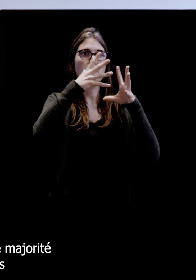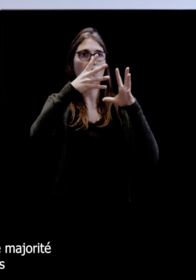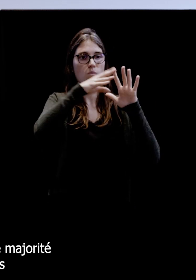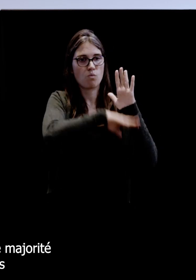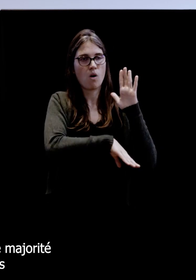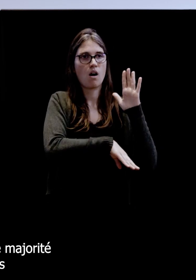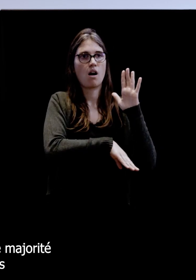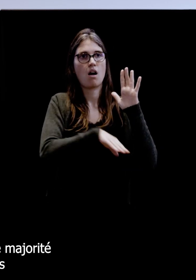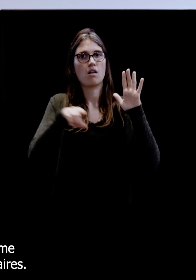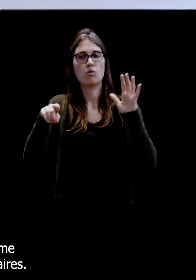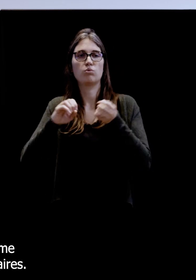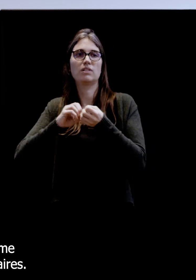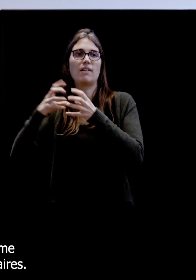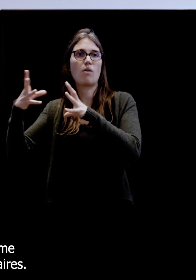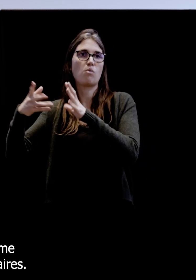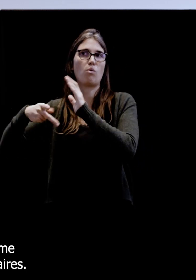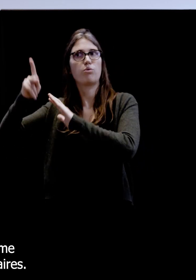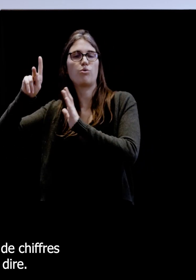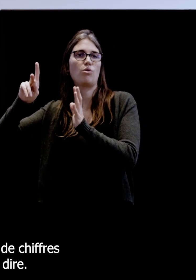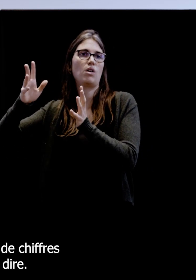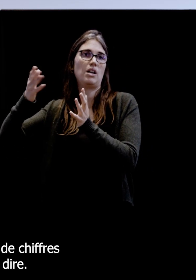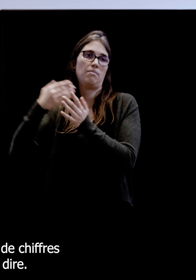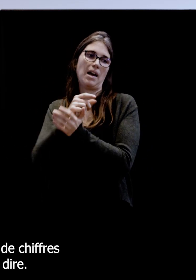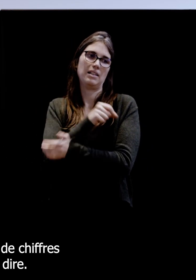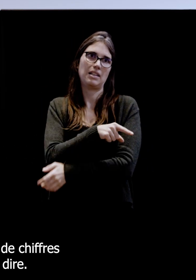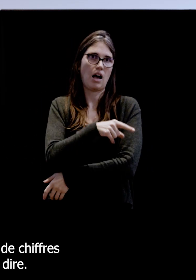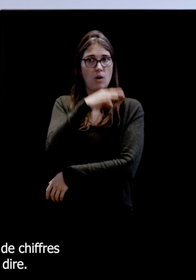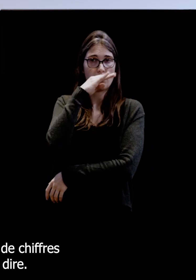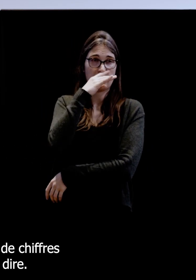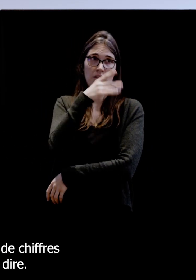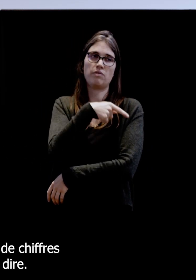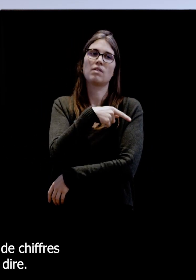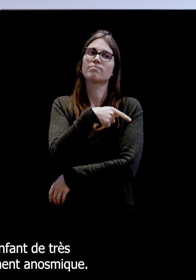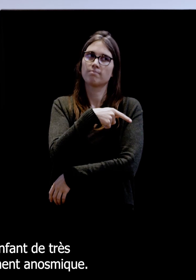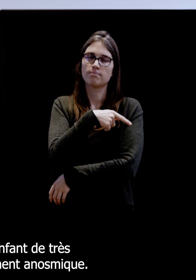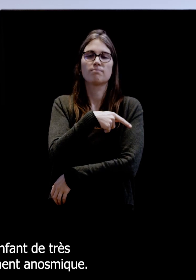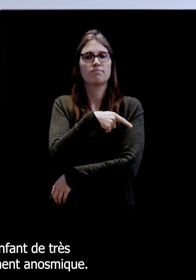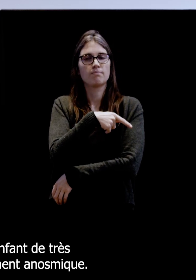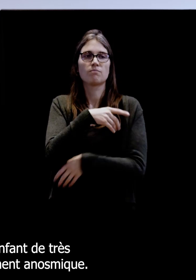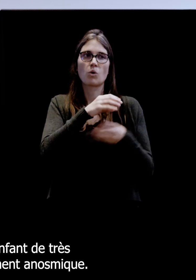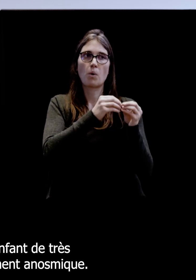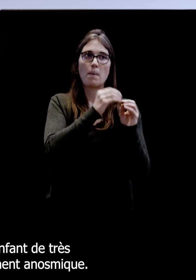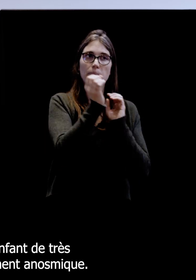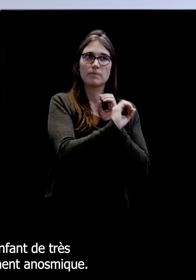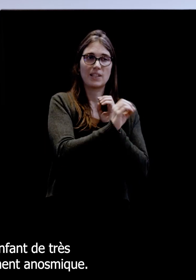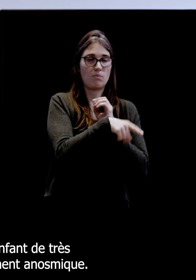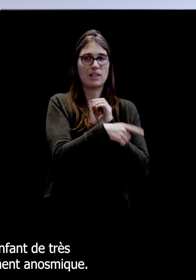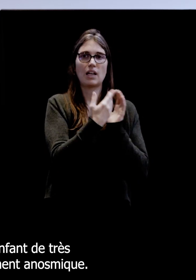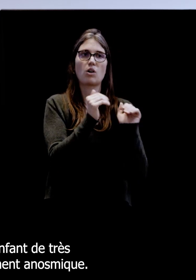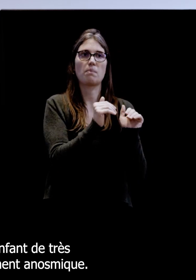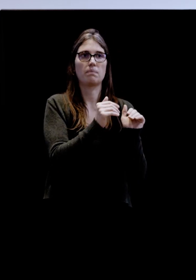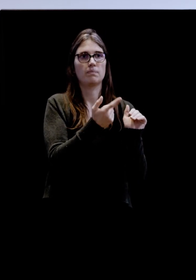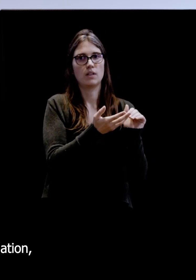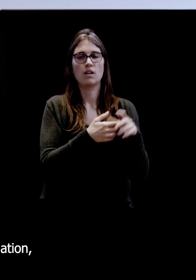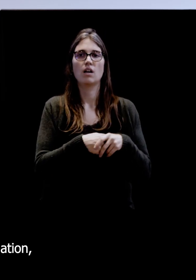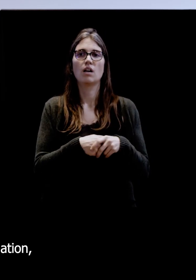la grande majorité des hyposmiques étaient quand même dans les plus déficitaires. Mais il n'y avait pas assez de chiffres pour qu'on puisse le dire. Il y avait quand même un enfant de très bon niveau qui était